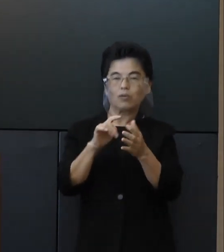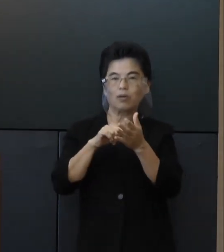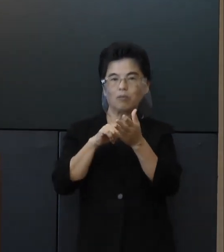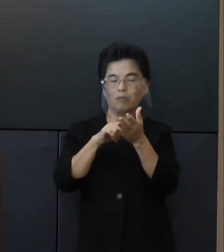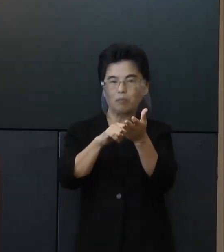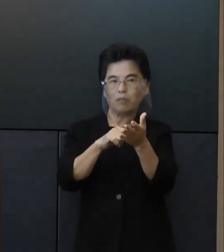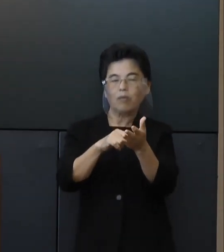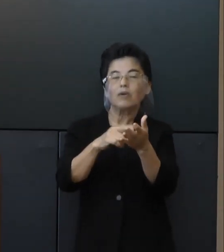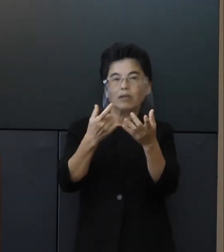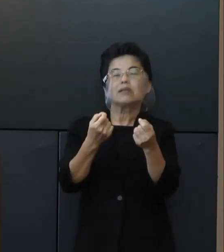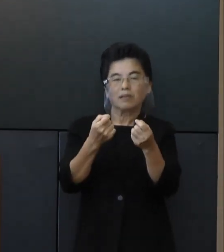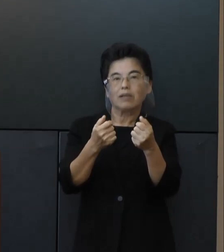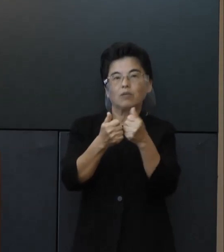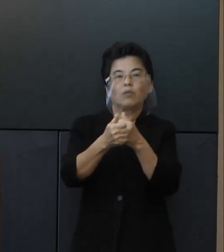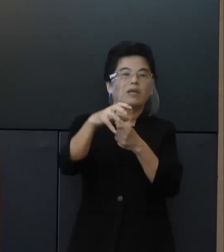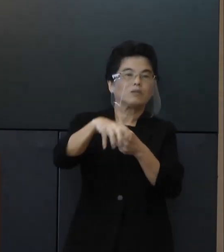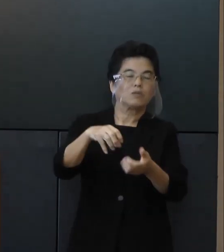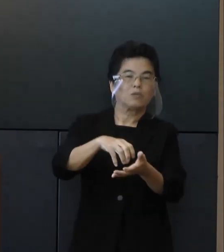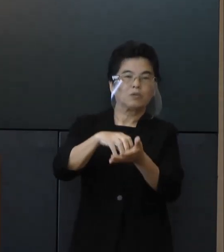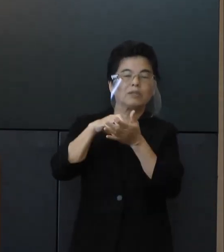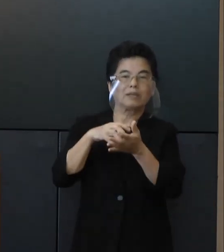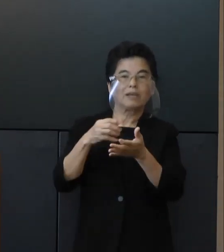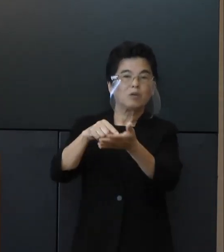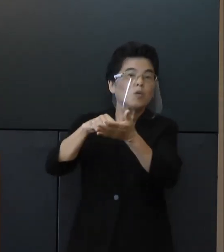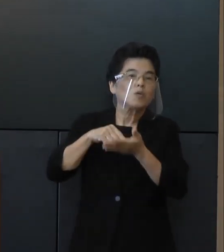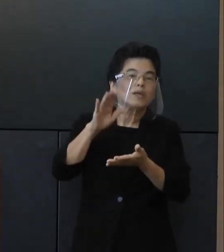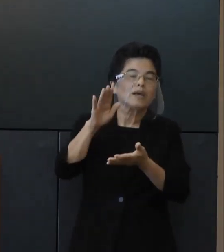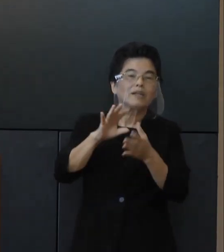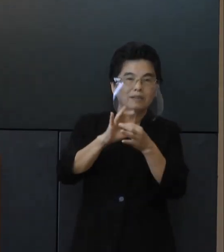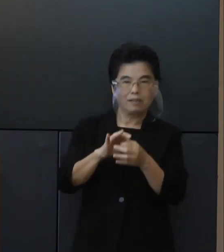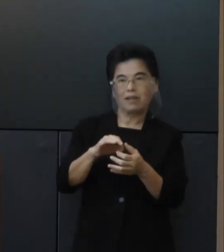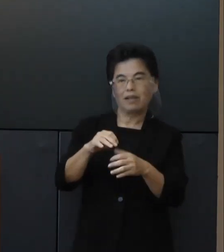して、設置をしたものでございまして、